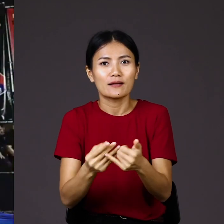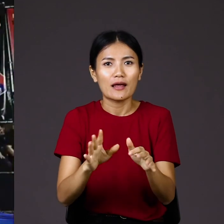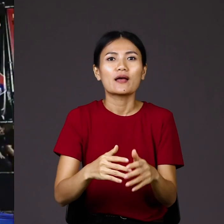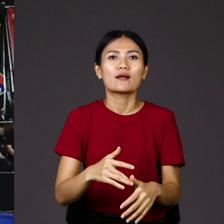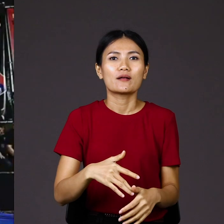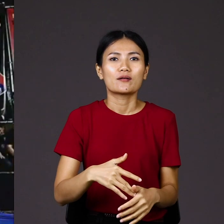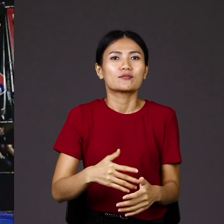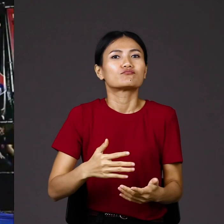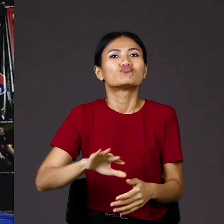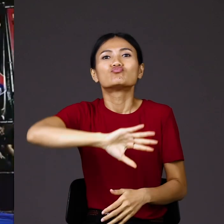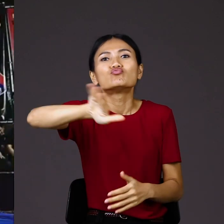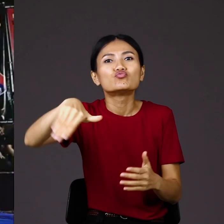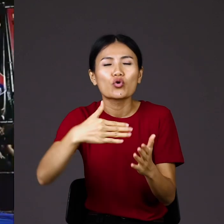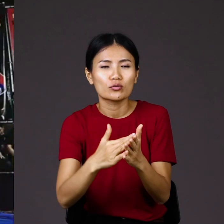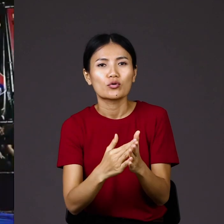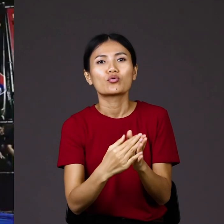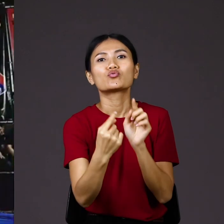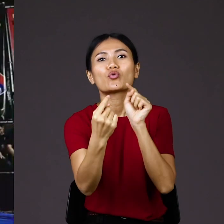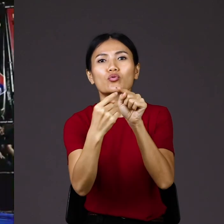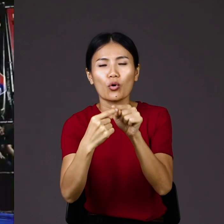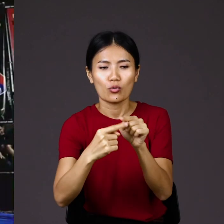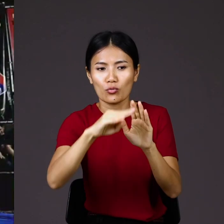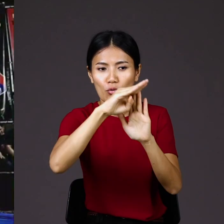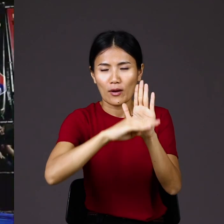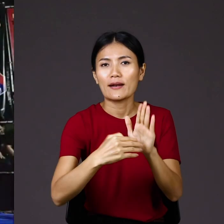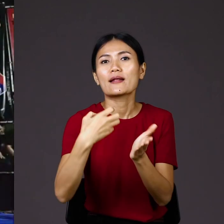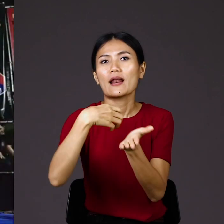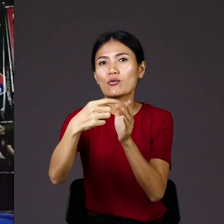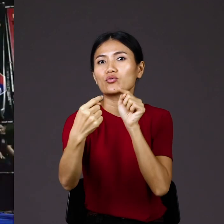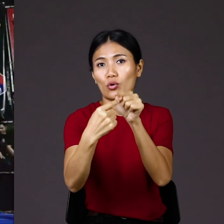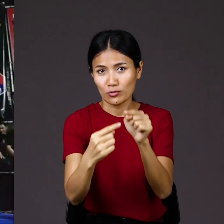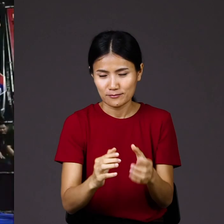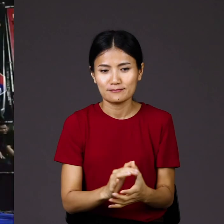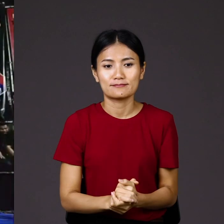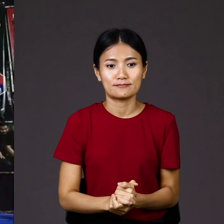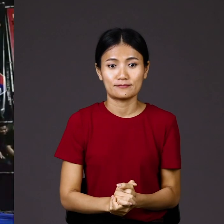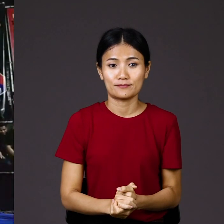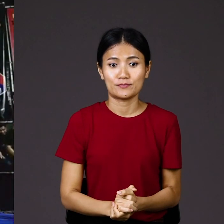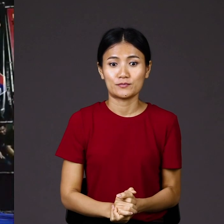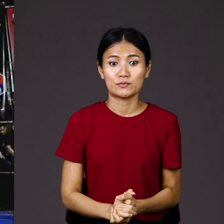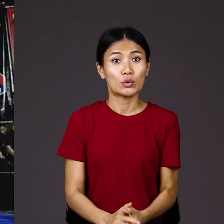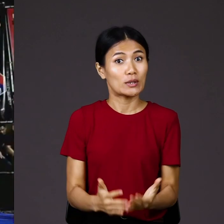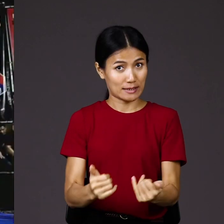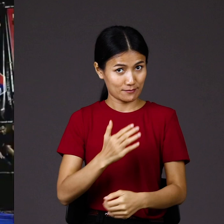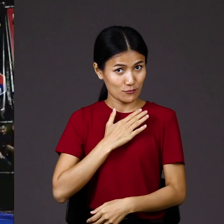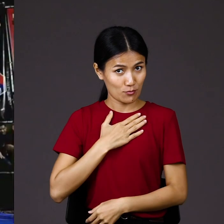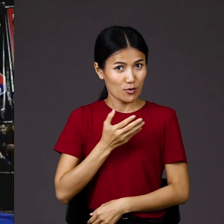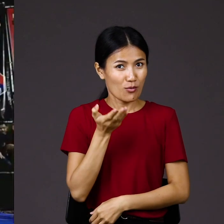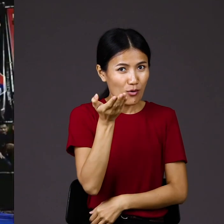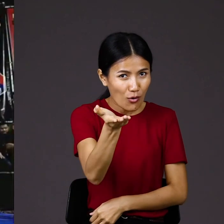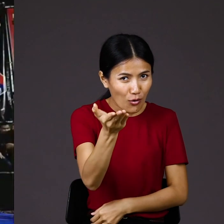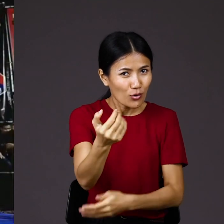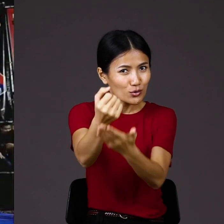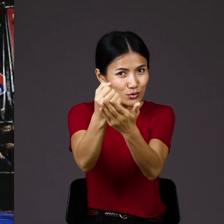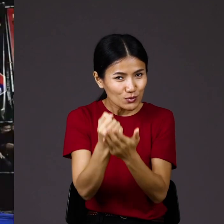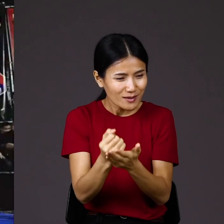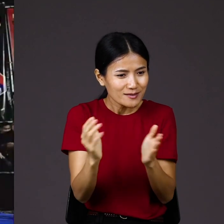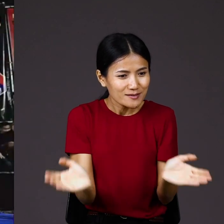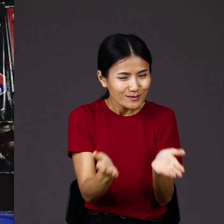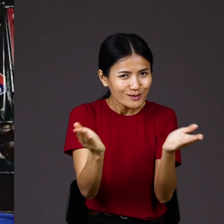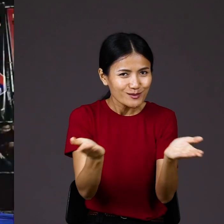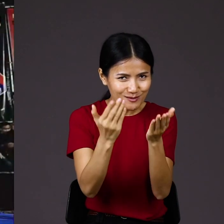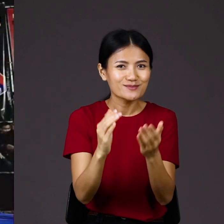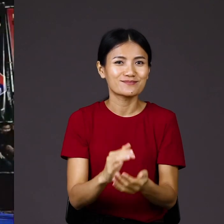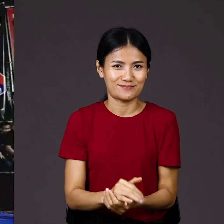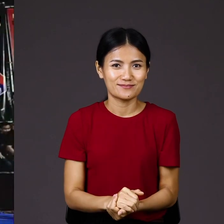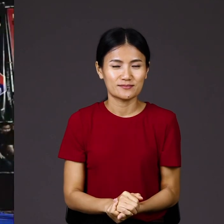ครับพูดตรงๆไม่พอและมาที่นี่ในวันนี้มาขอการสนับส